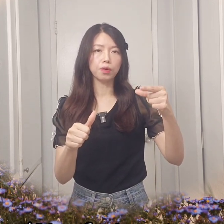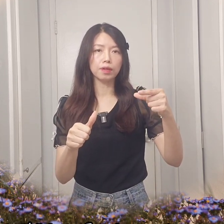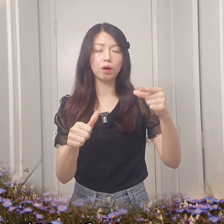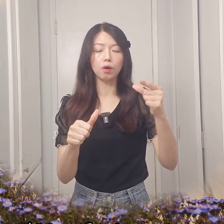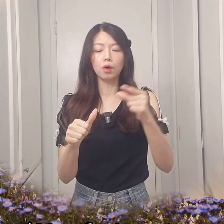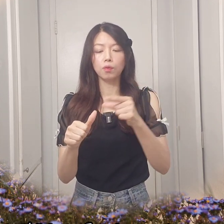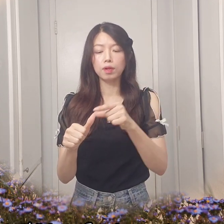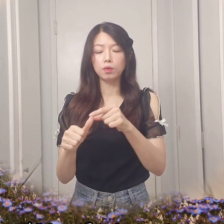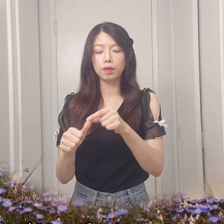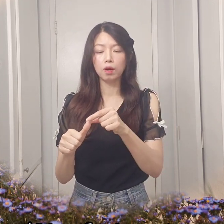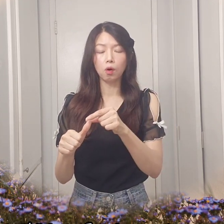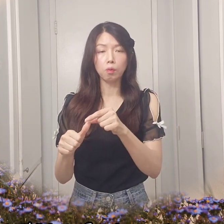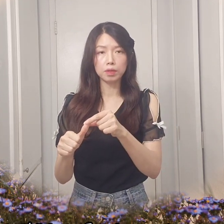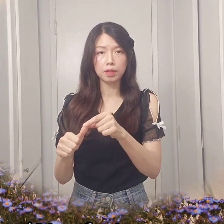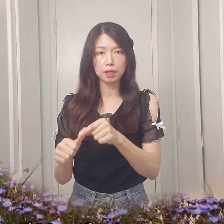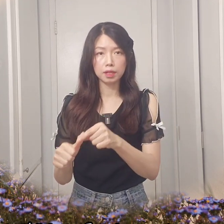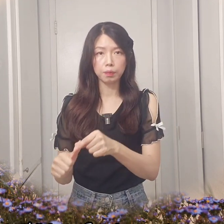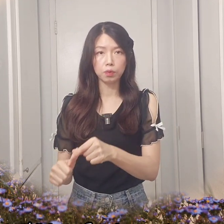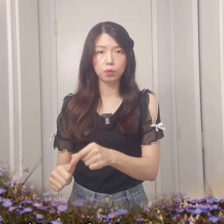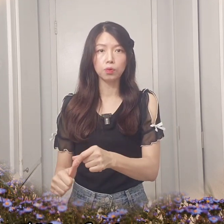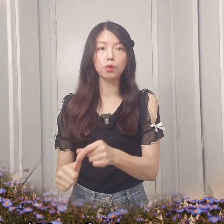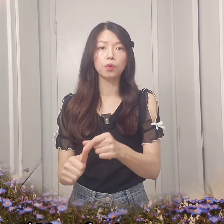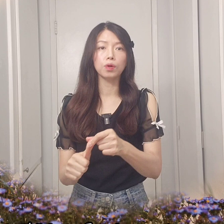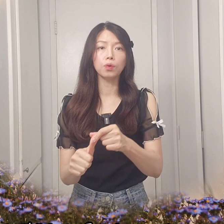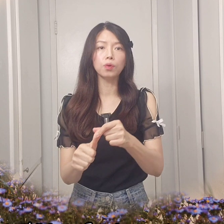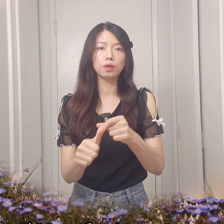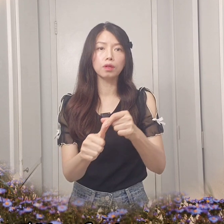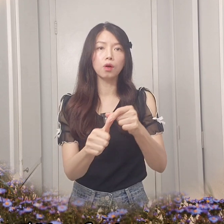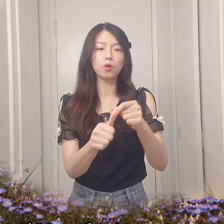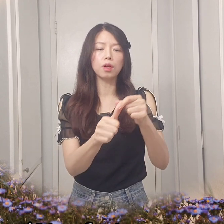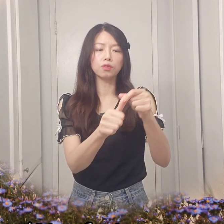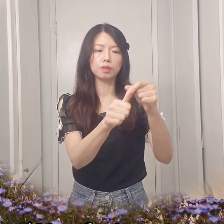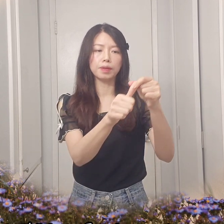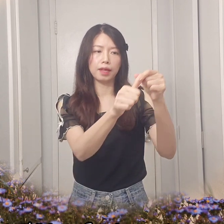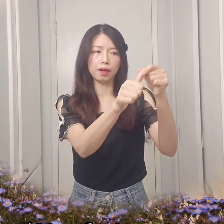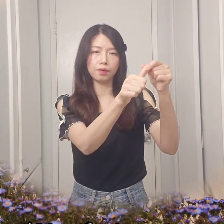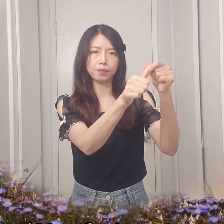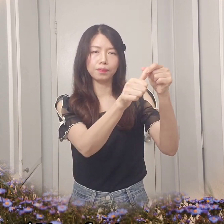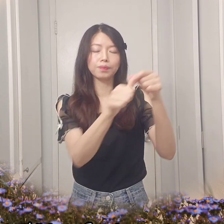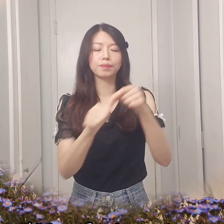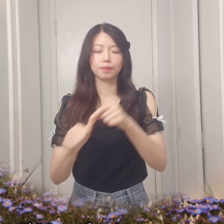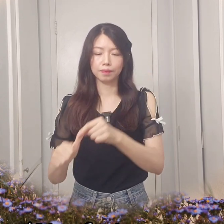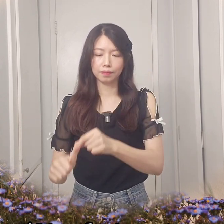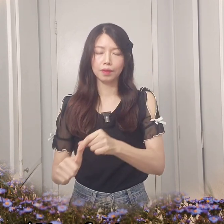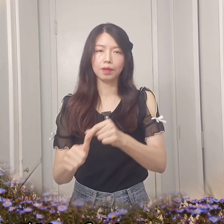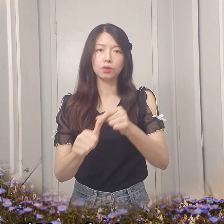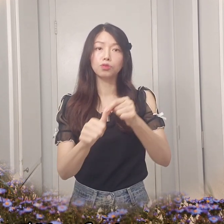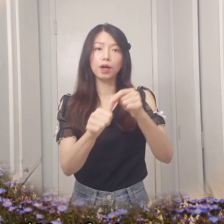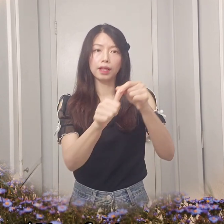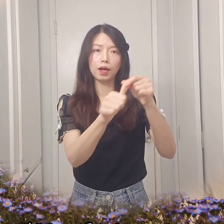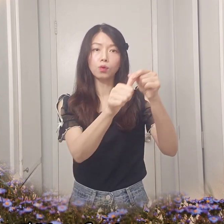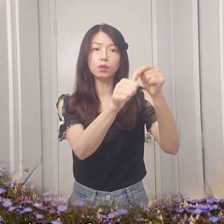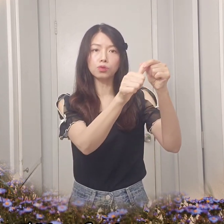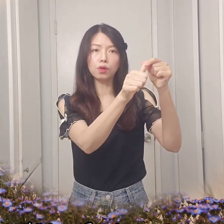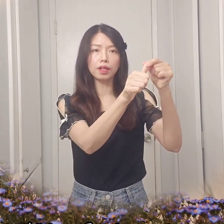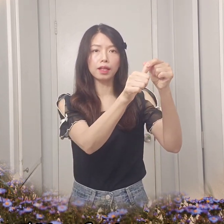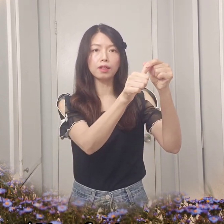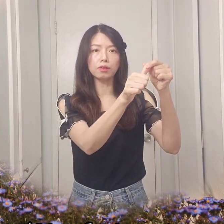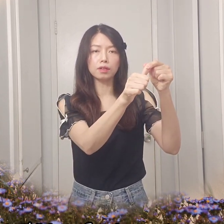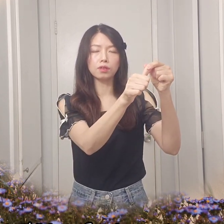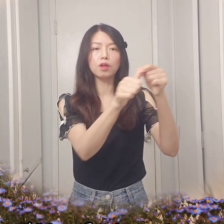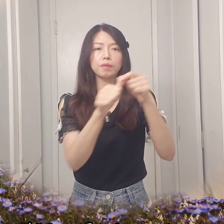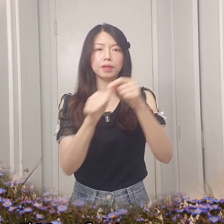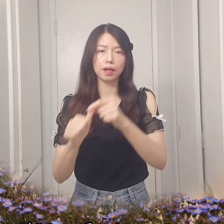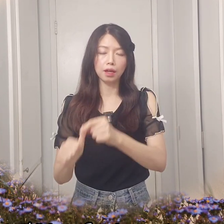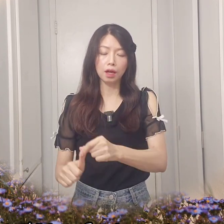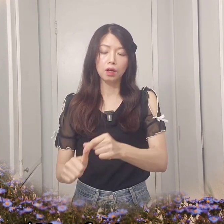엄지검지를 이용해서 왼손의 엄지를 잡고 위로 끌어올려 주시면 돼요. 구하다 혹은 구원하다 이런